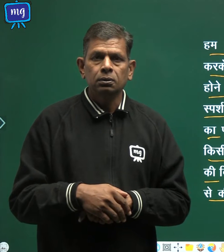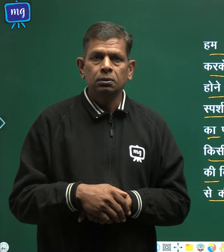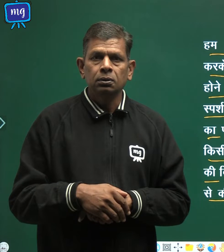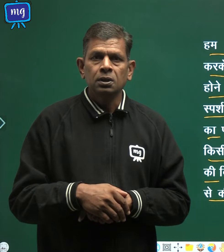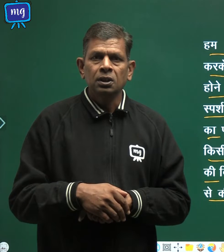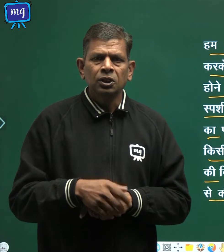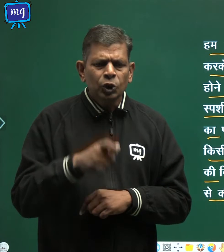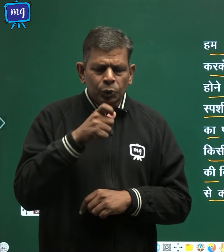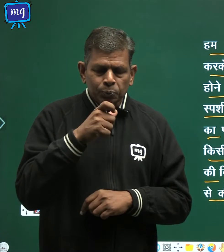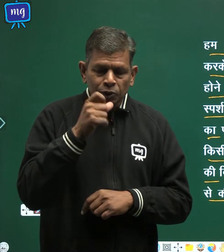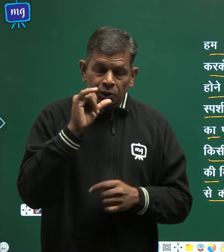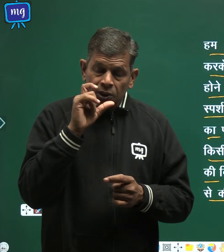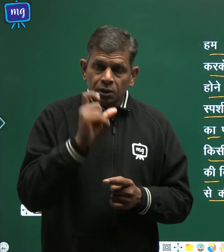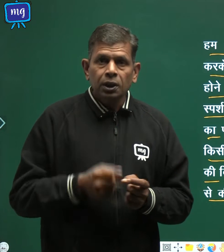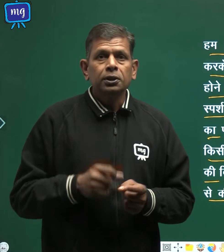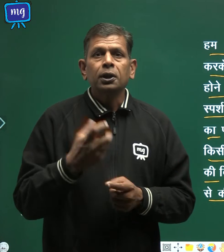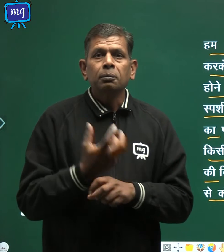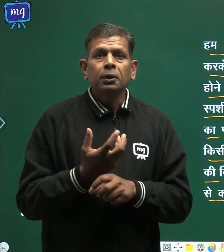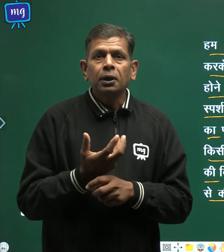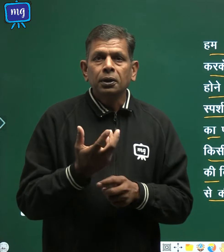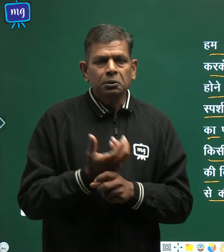आइसक्रीम ठंडी है।